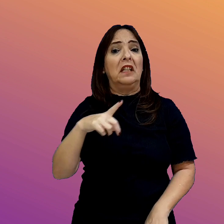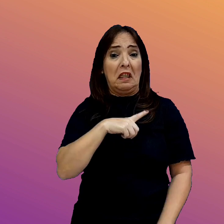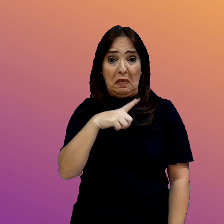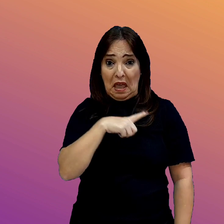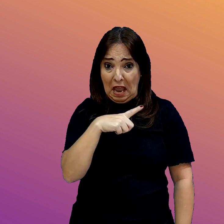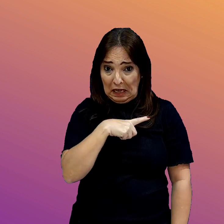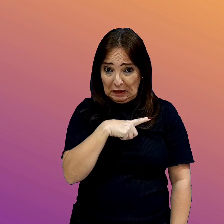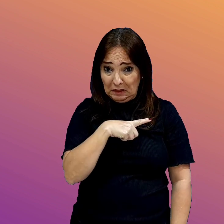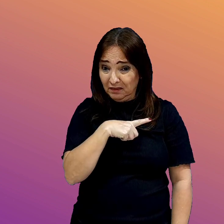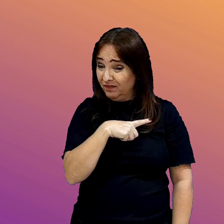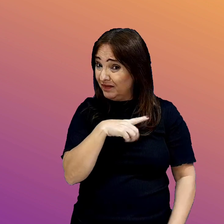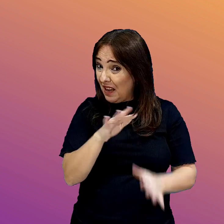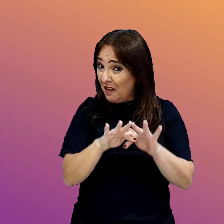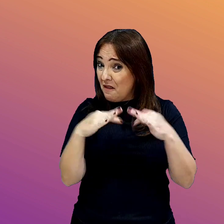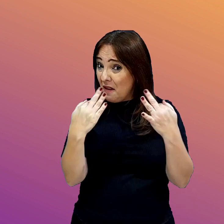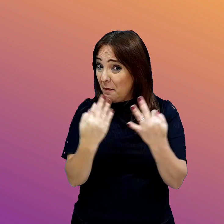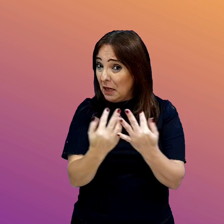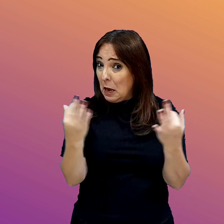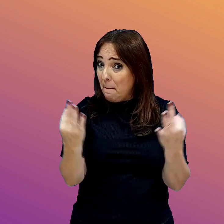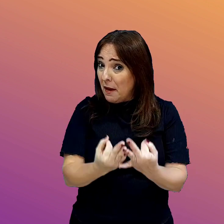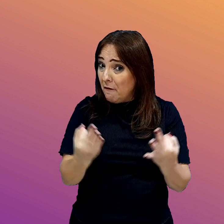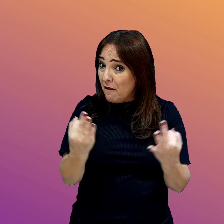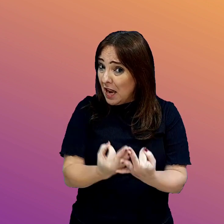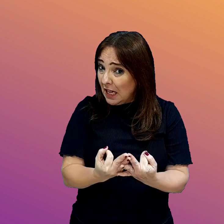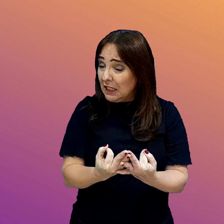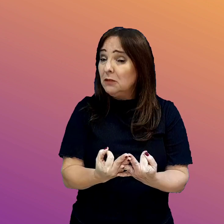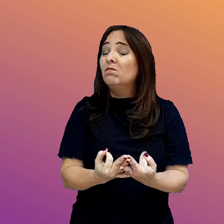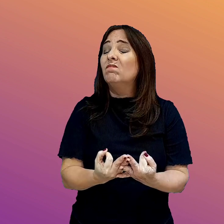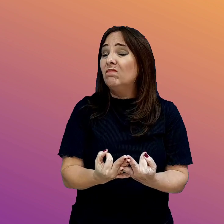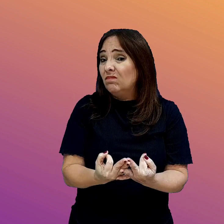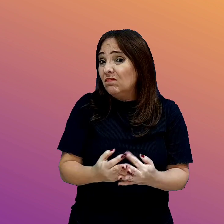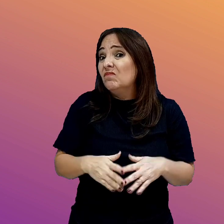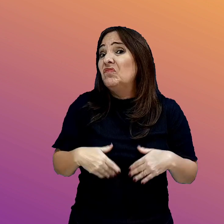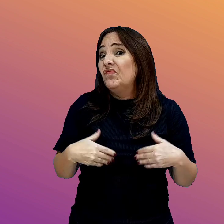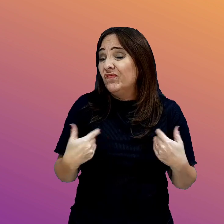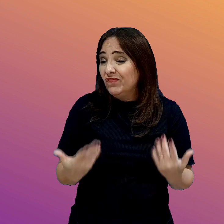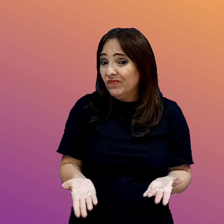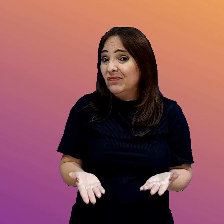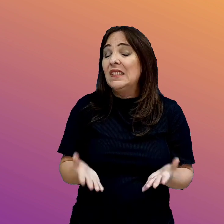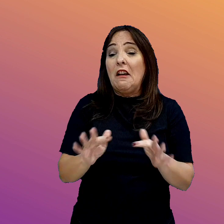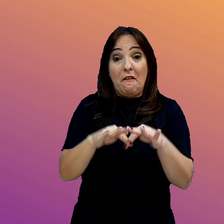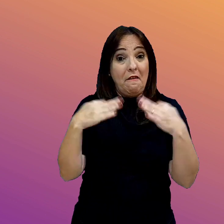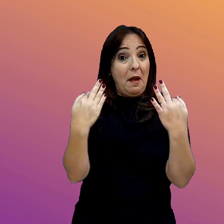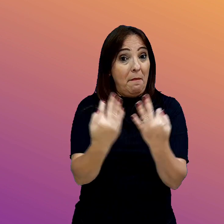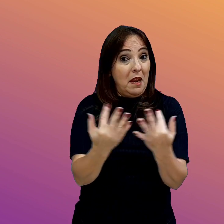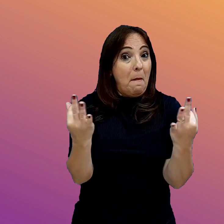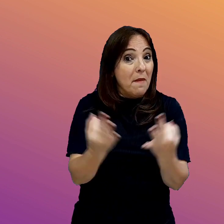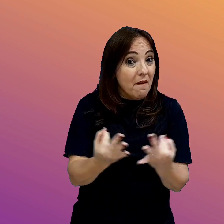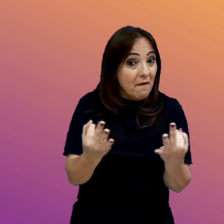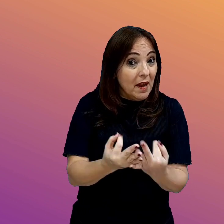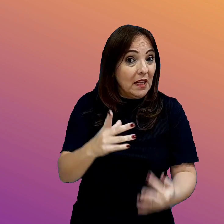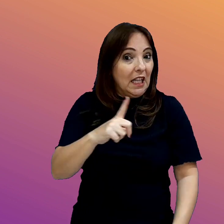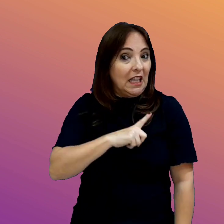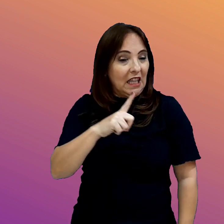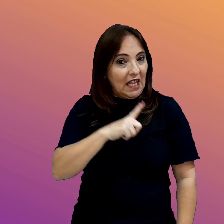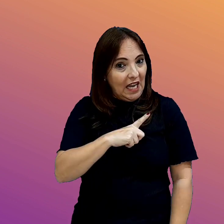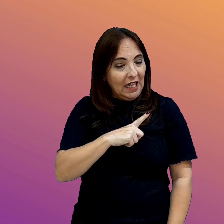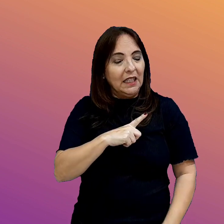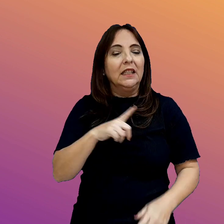hoje já deu a dica aqui, né, sobre a questão da família perfeita. Vamos conversar na